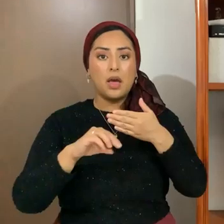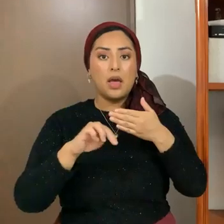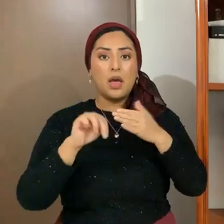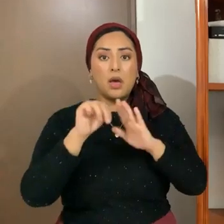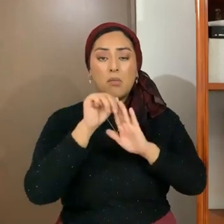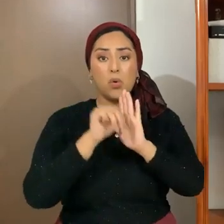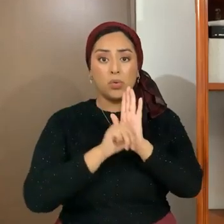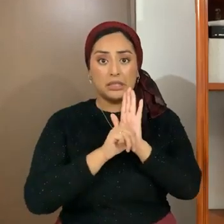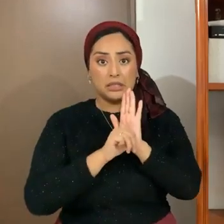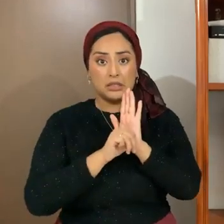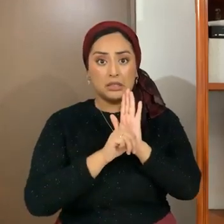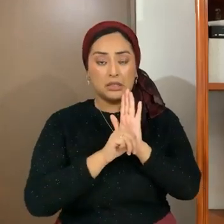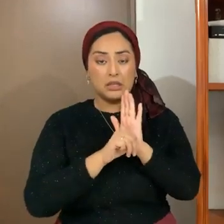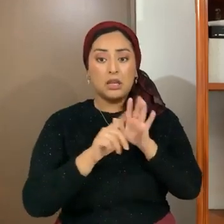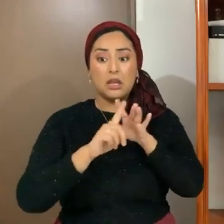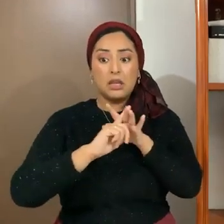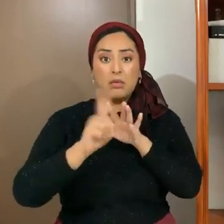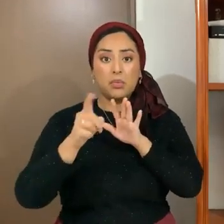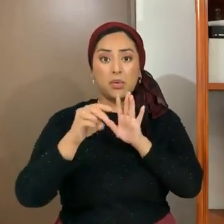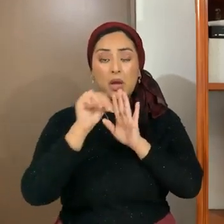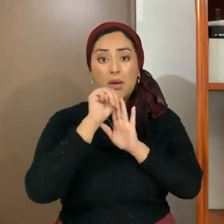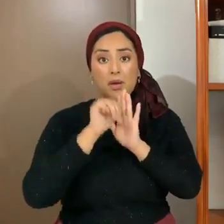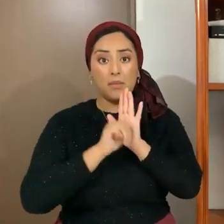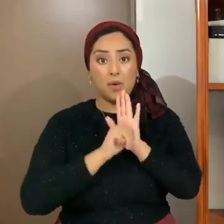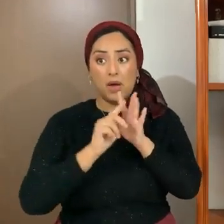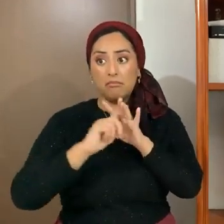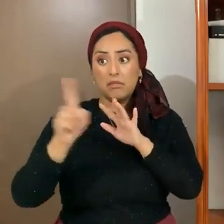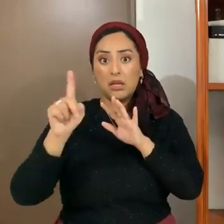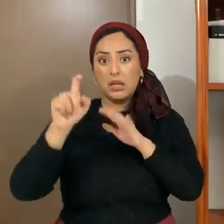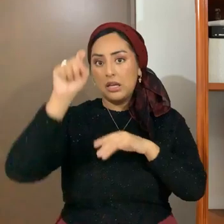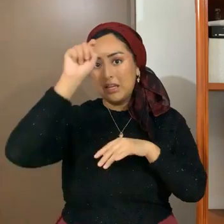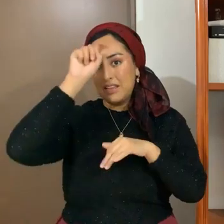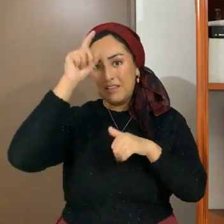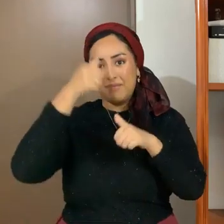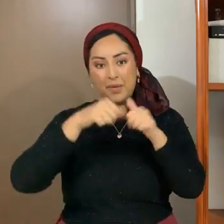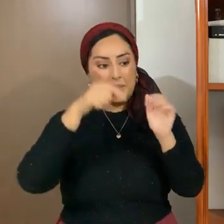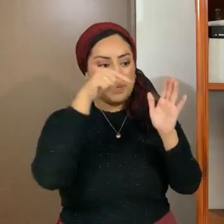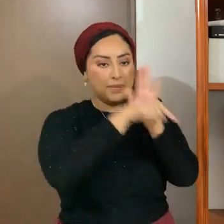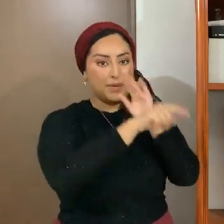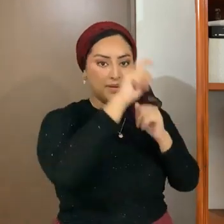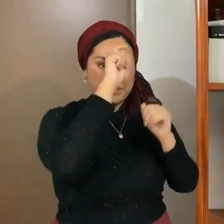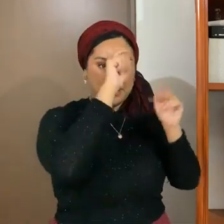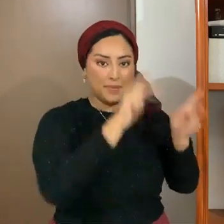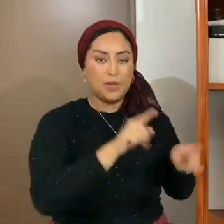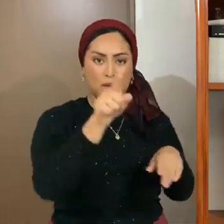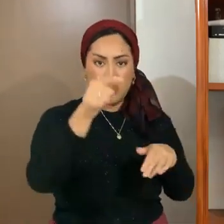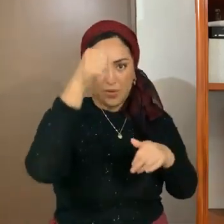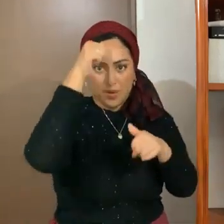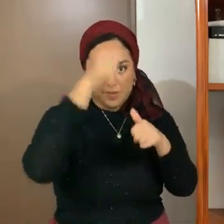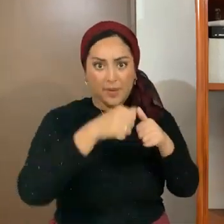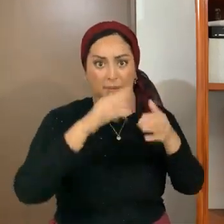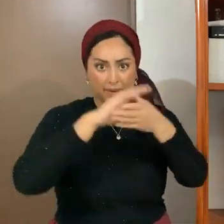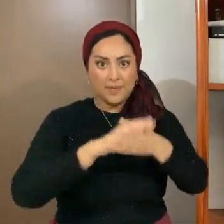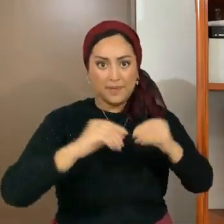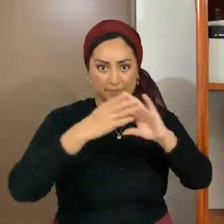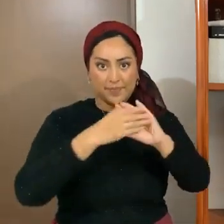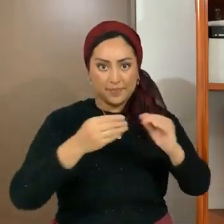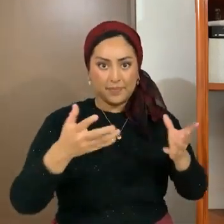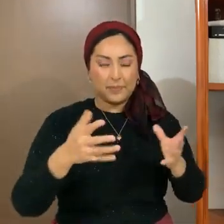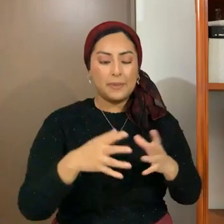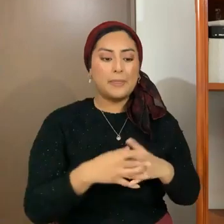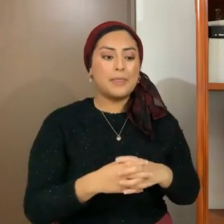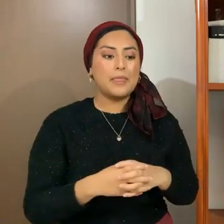Moisés, la huida de Moisés de Egipto después de asesinar al egipcio, ¿verdad? Ustedes ya muchos conocen la